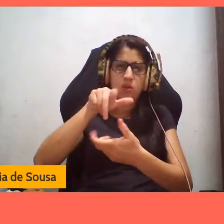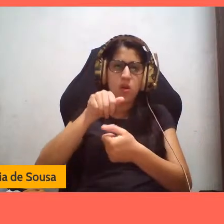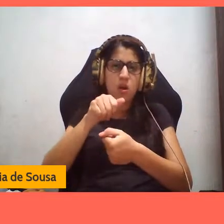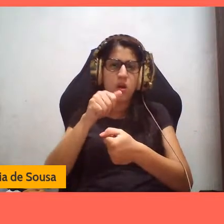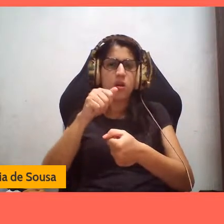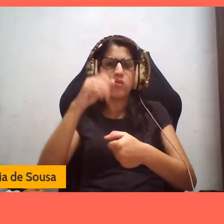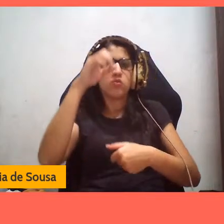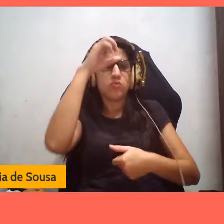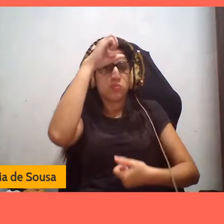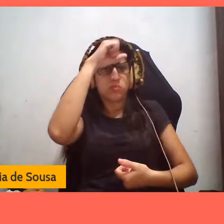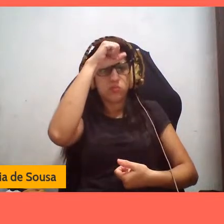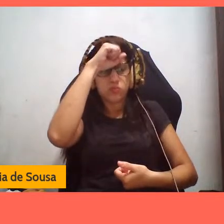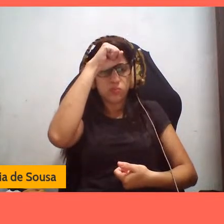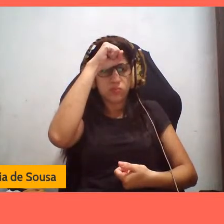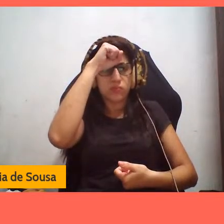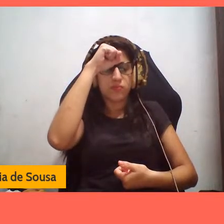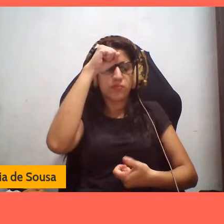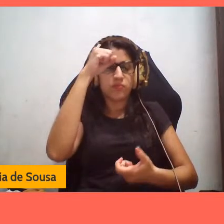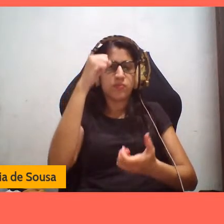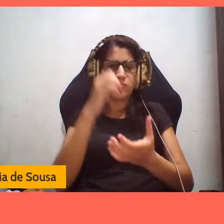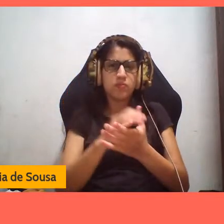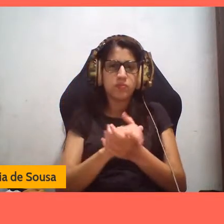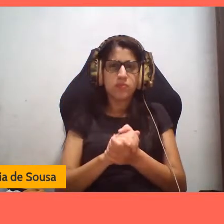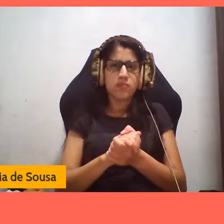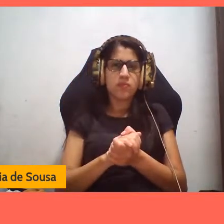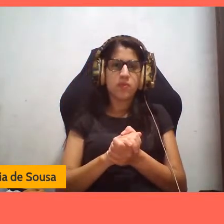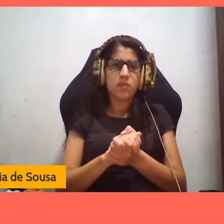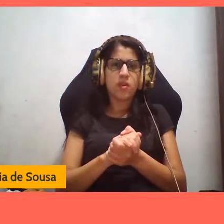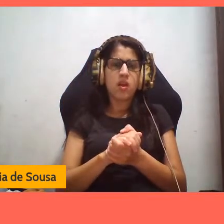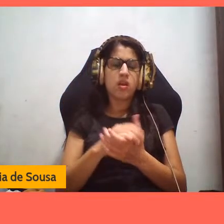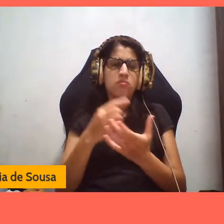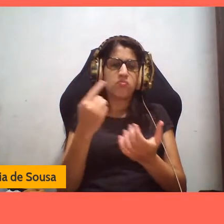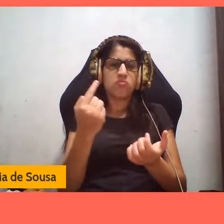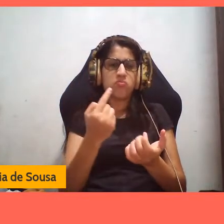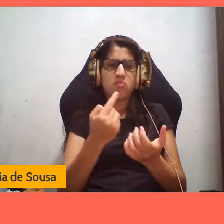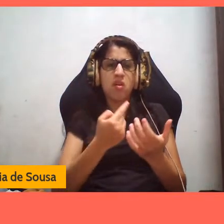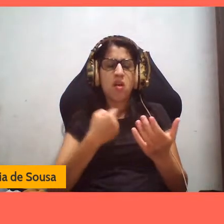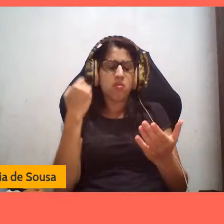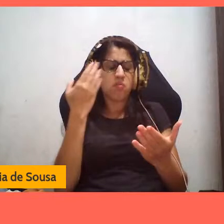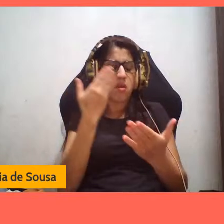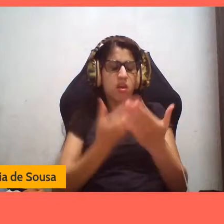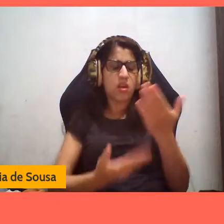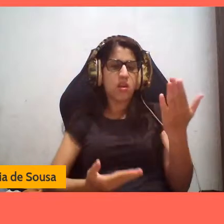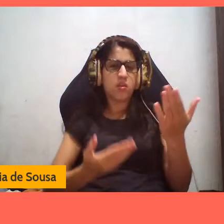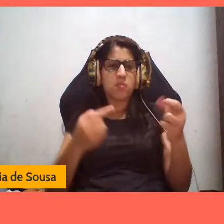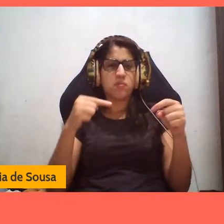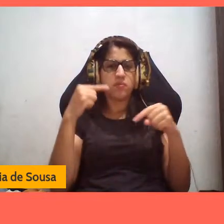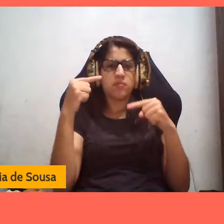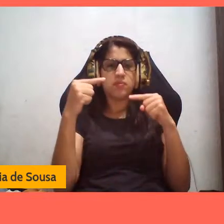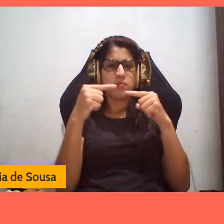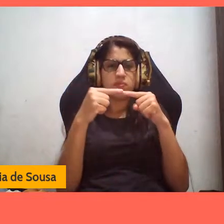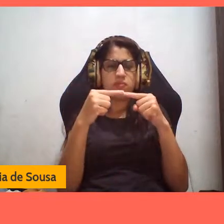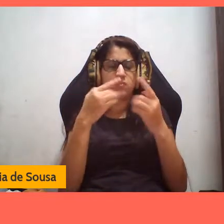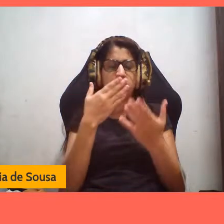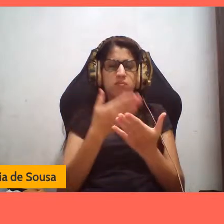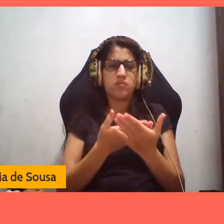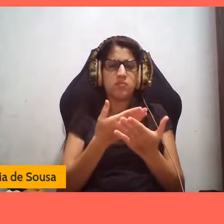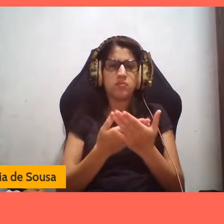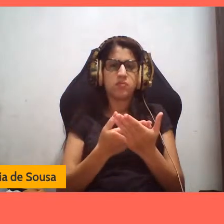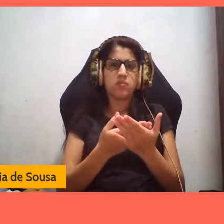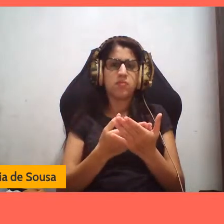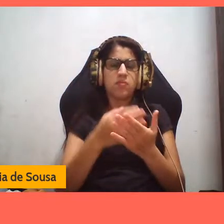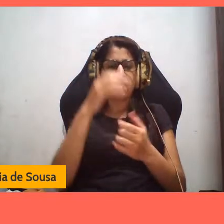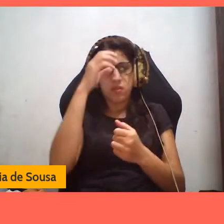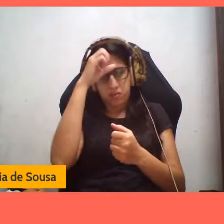conhecimento, repito, né, terminamos perdendo de vista que o objeto de estudo do universo, do conhecimento, é